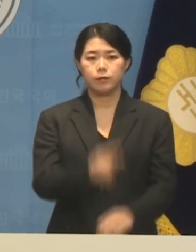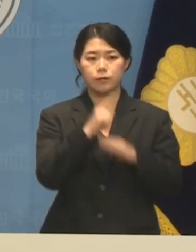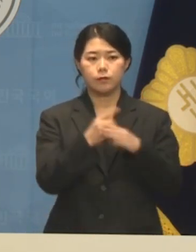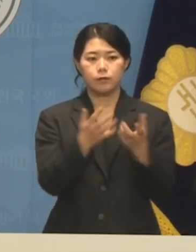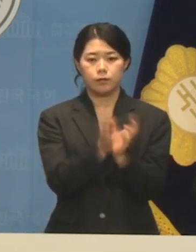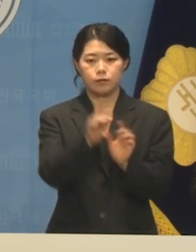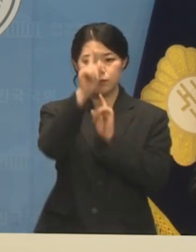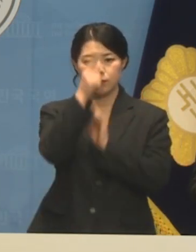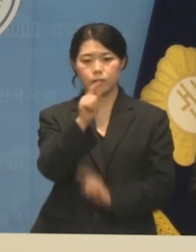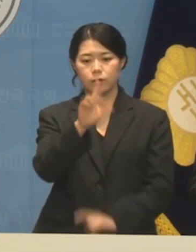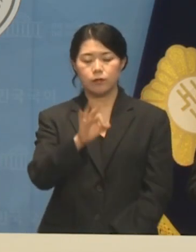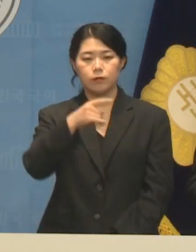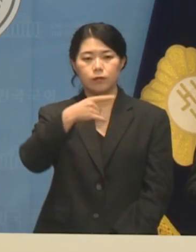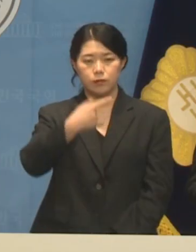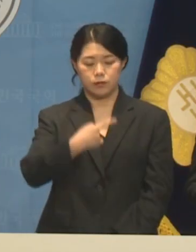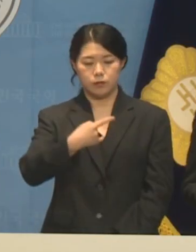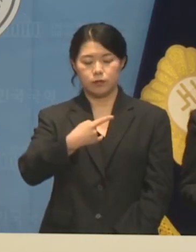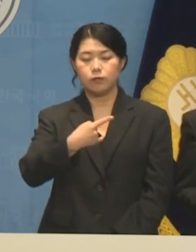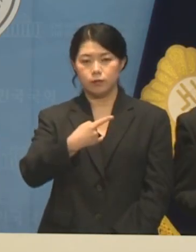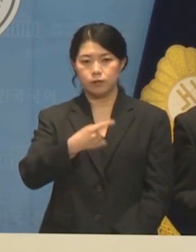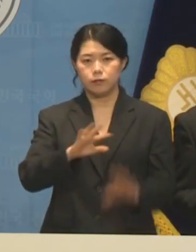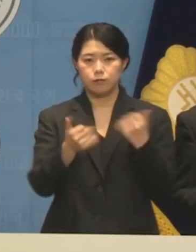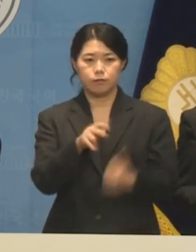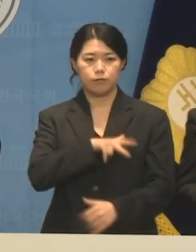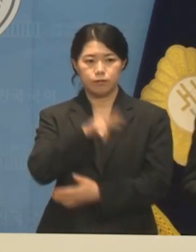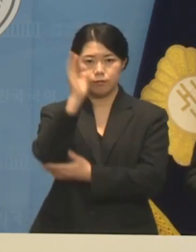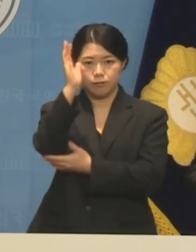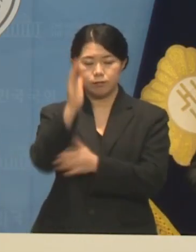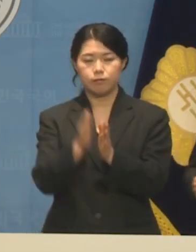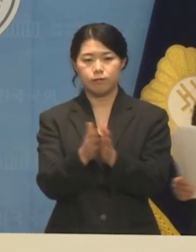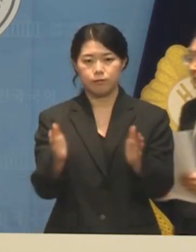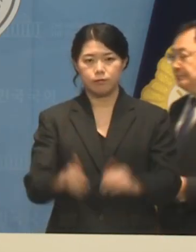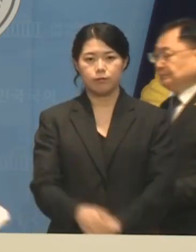더불어민주당 이광희 국회의원님 발언부터 듣도록 하겠습니다.